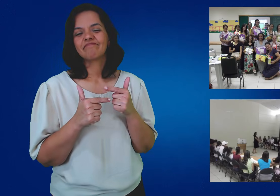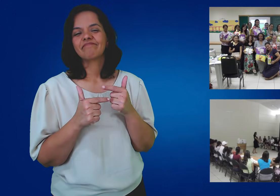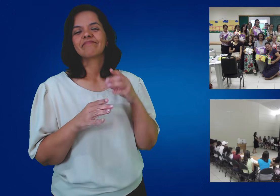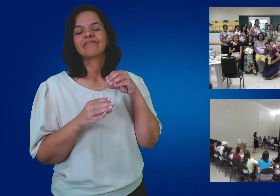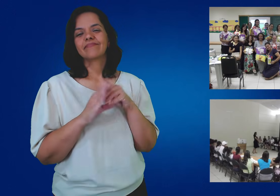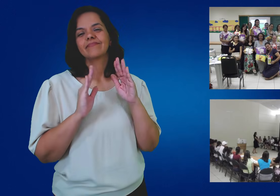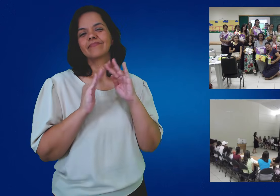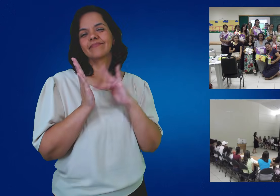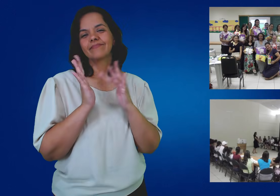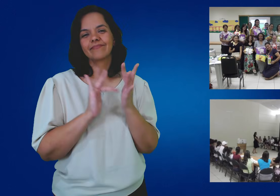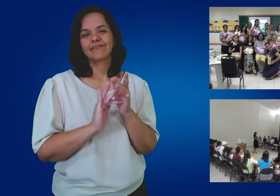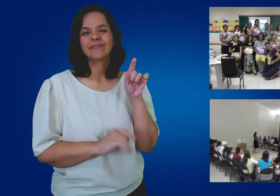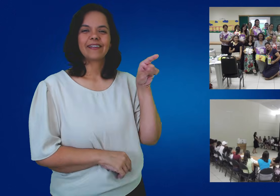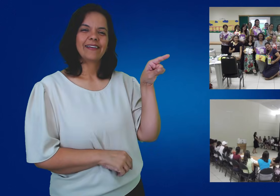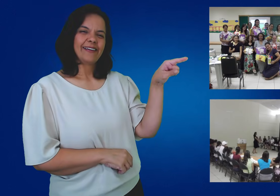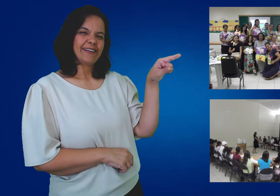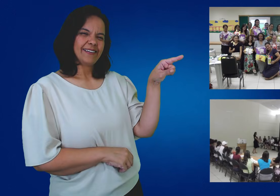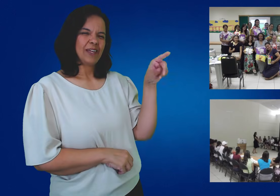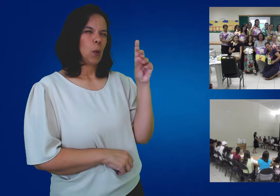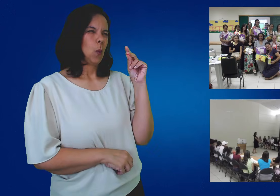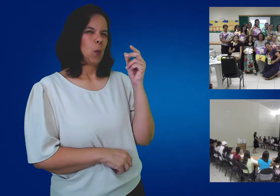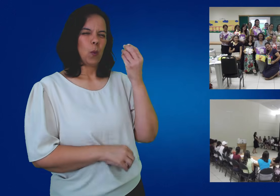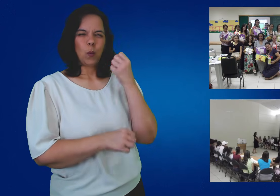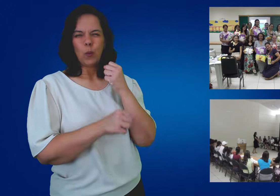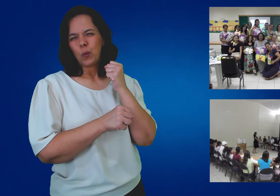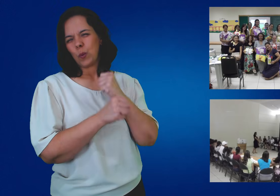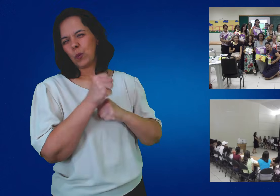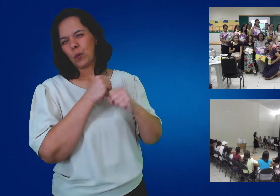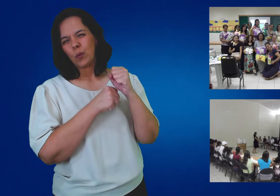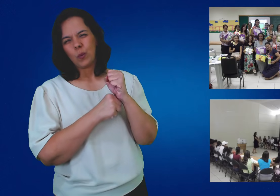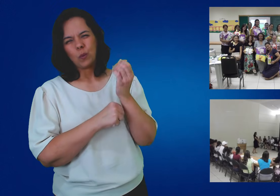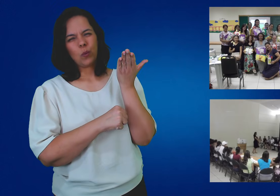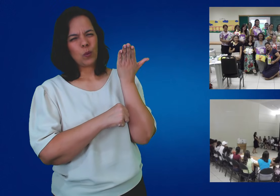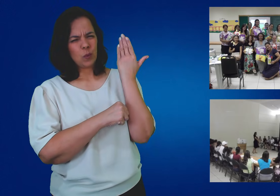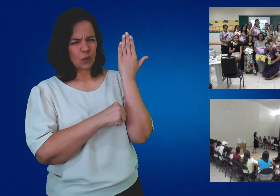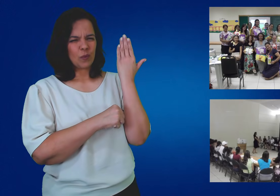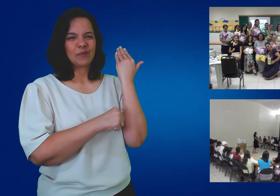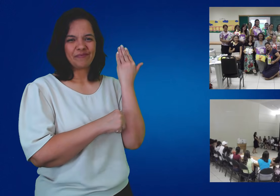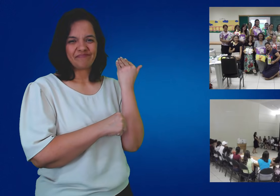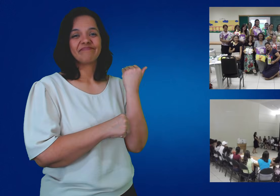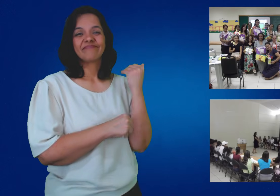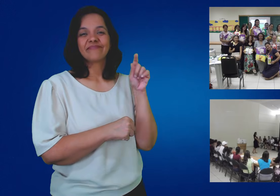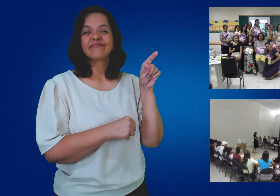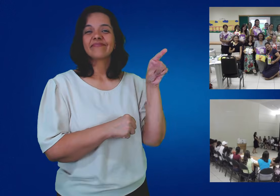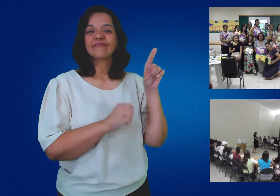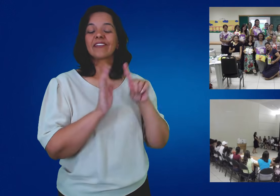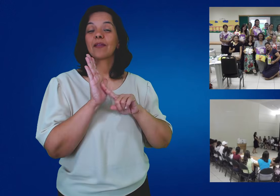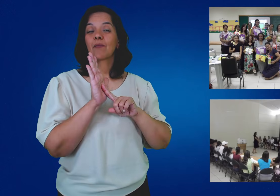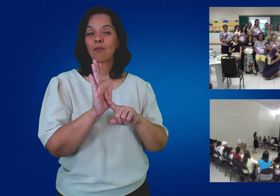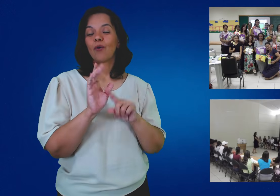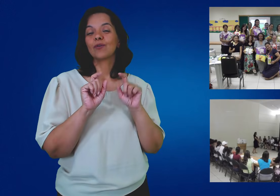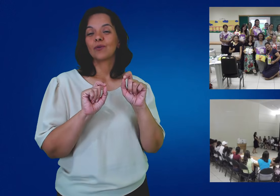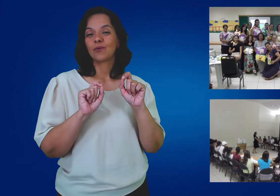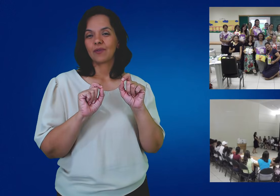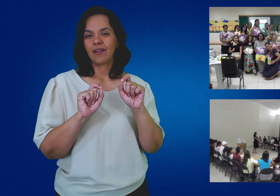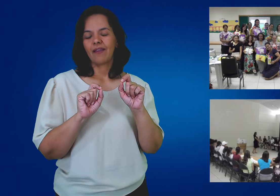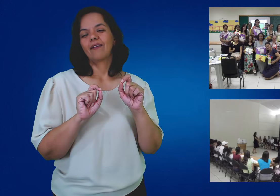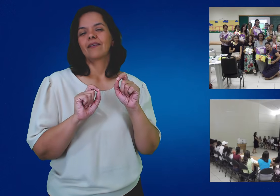né, de trabalhos que exerci dentro da Igreja de Jesus Cristo. São fotos bem antigas, mas